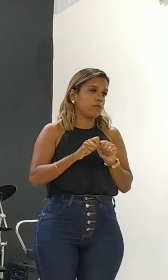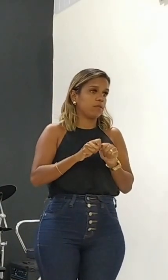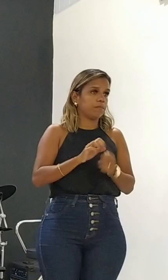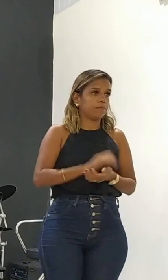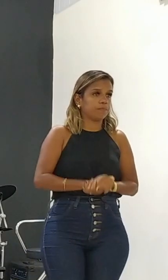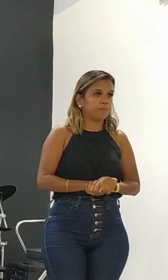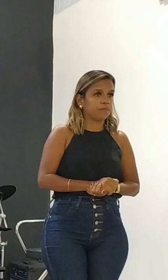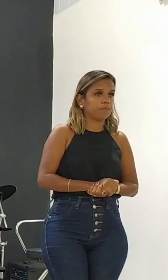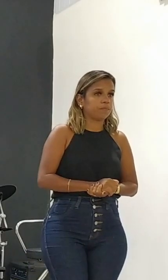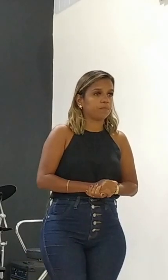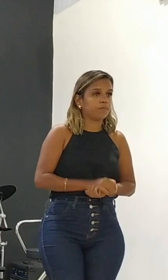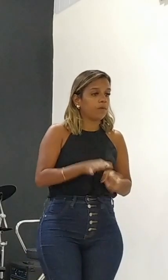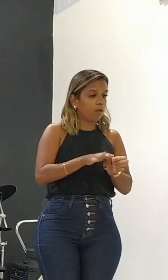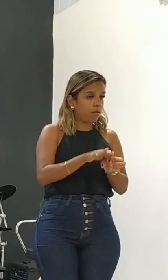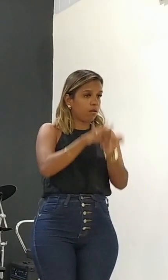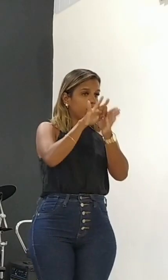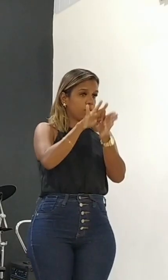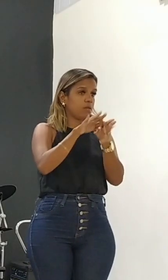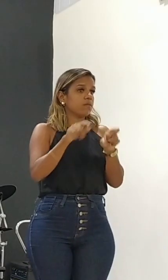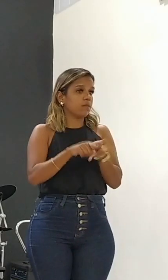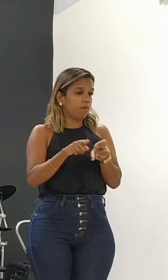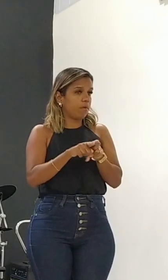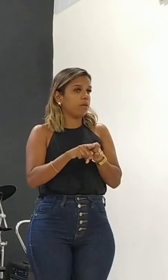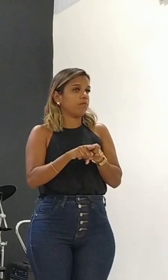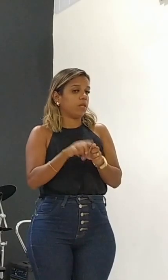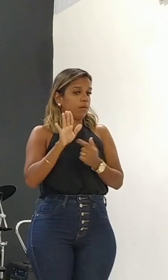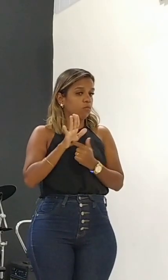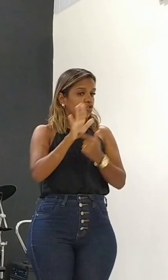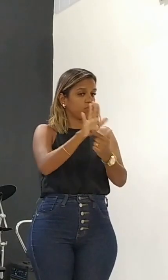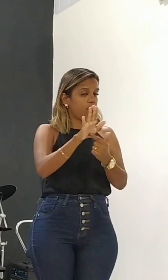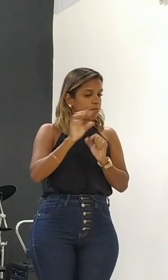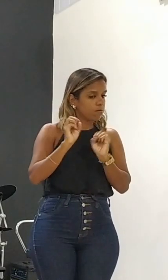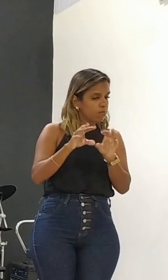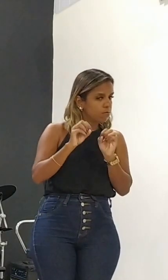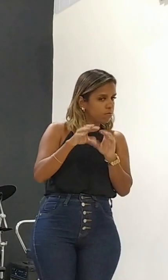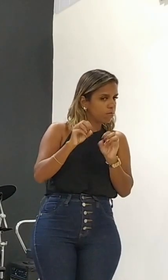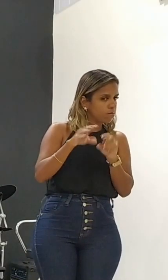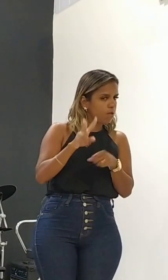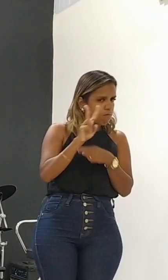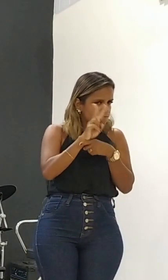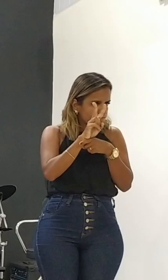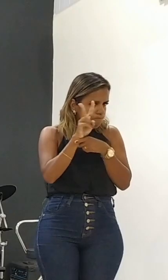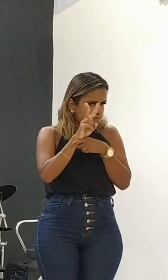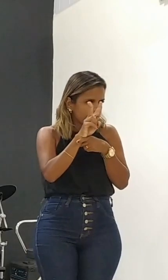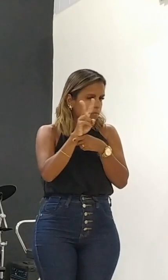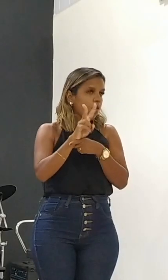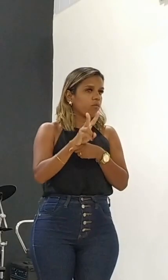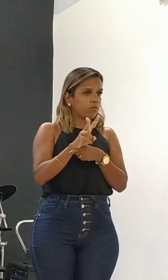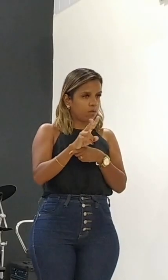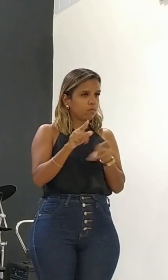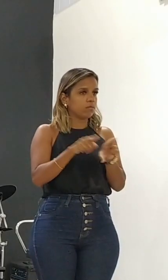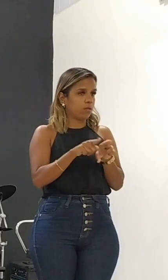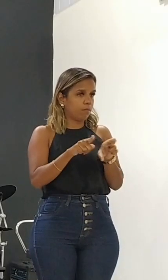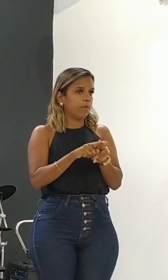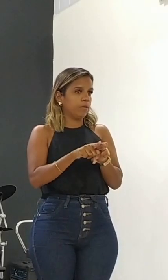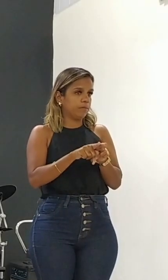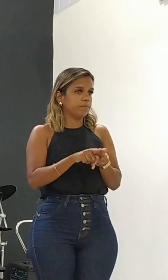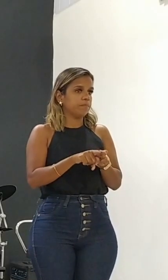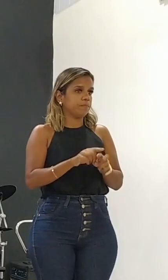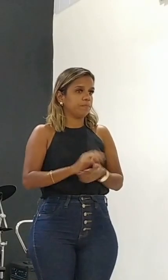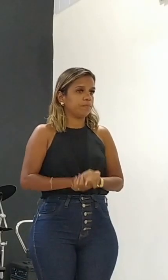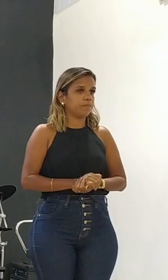E assim que a liderança ela tem que se conduzir. A liderança tem que ficar ali na sua posição, tem que estar